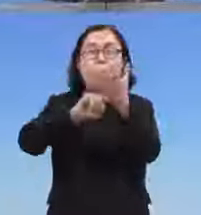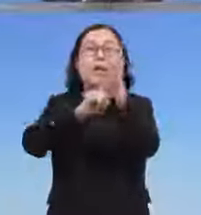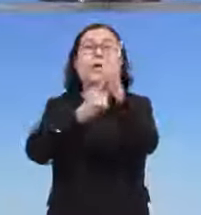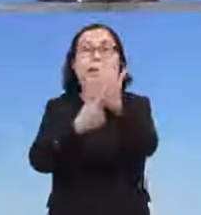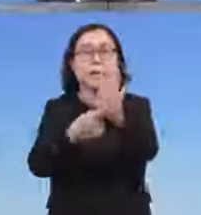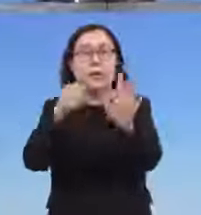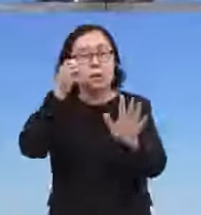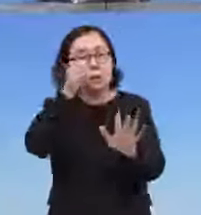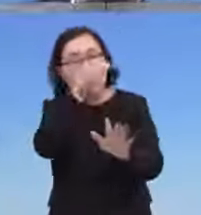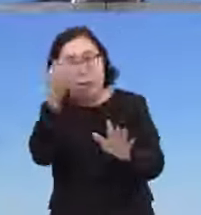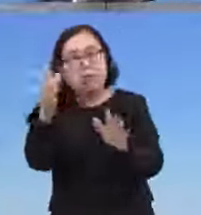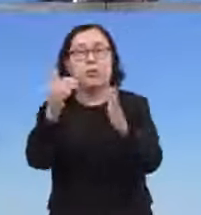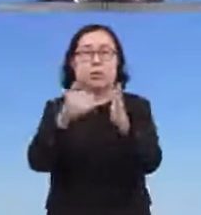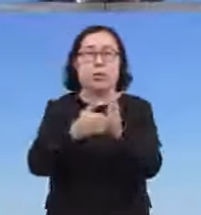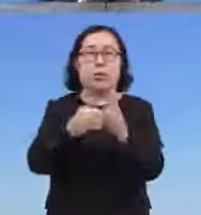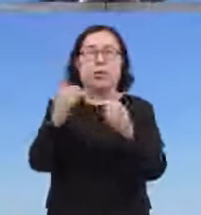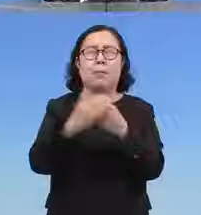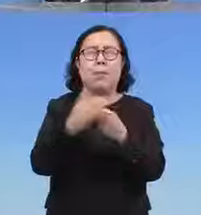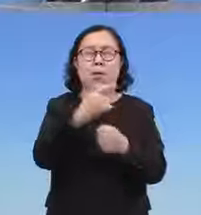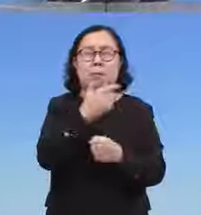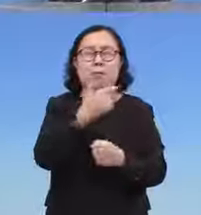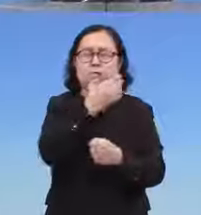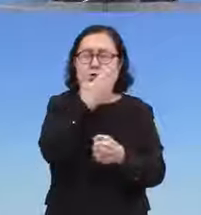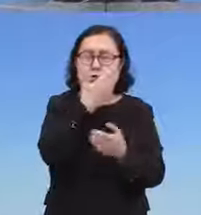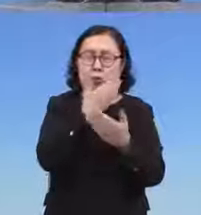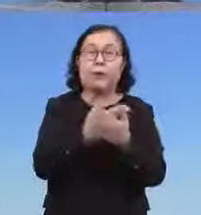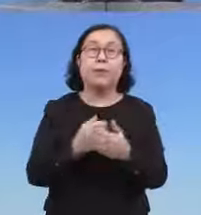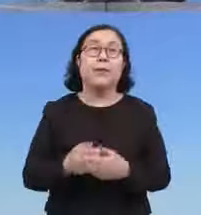것입니다. 이게 얼마나 중요한 의미입니까?